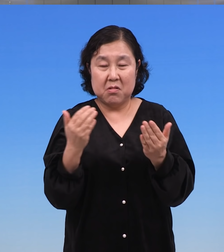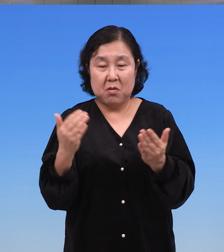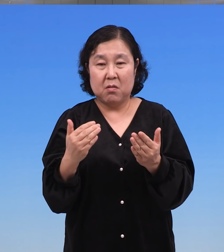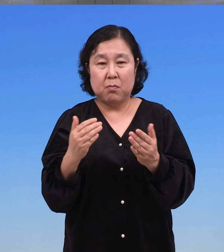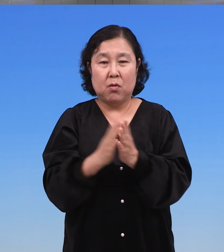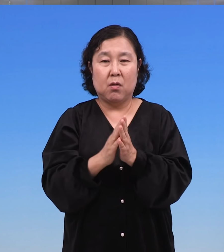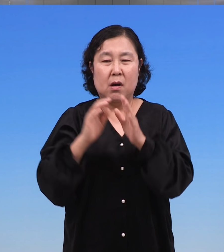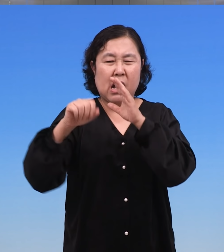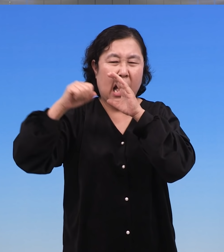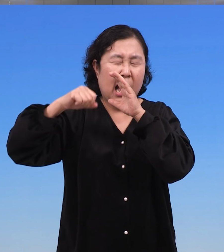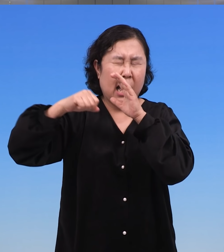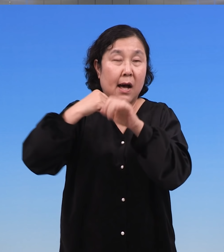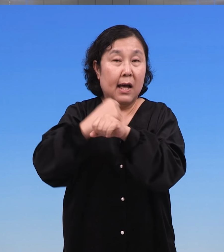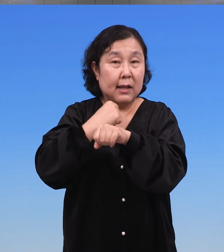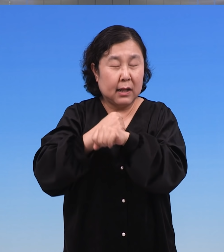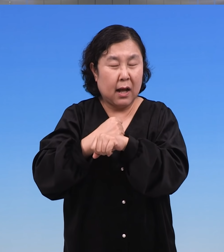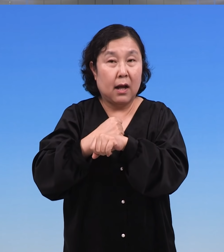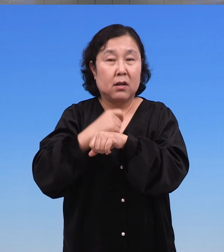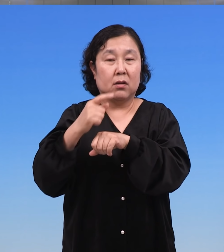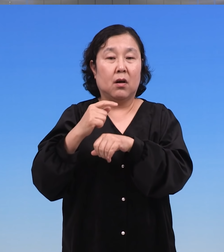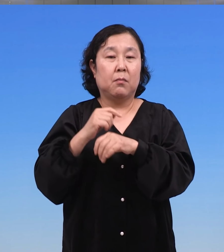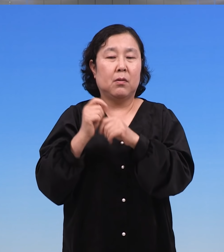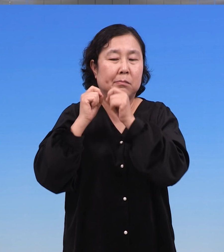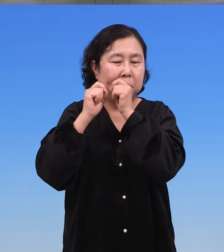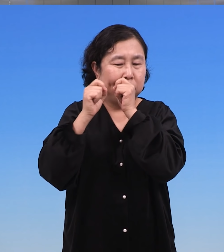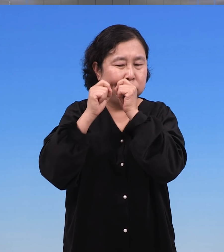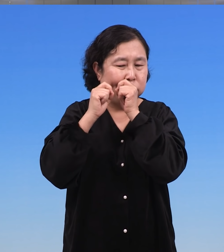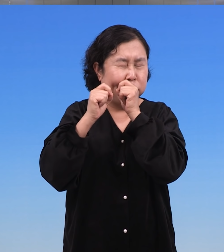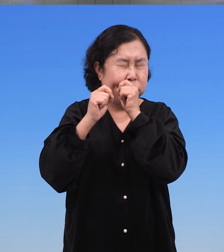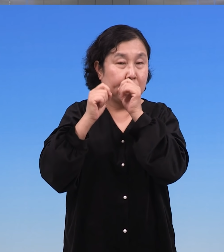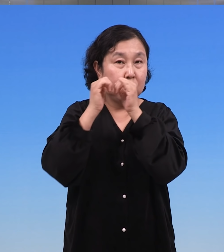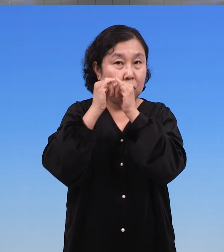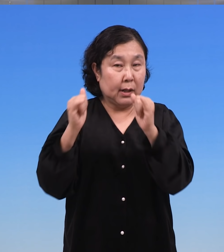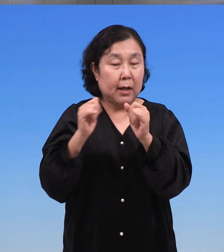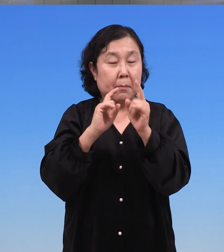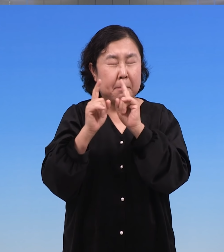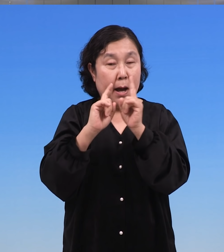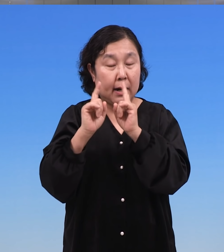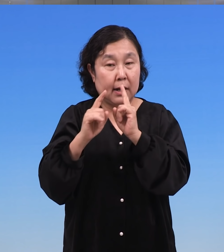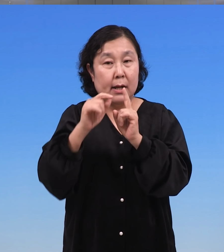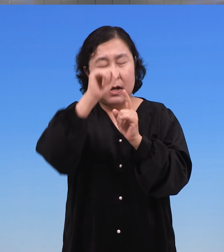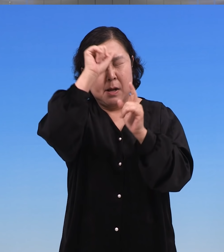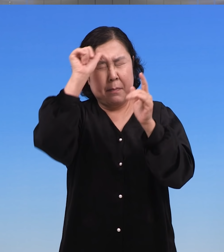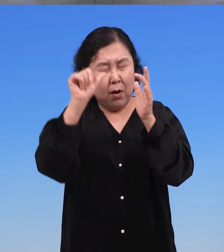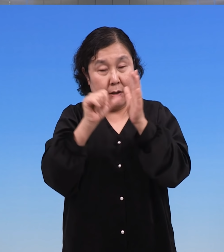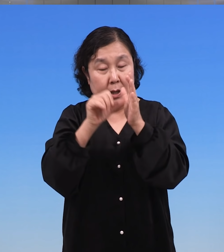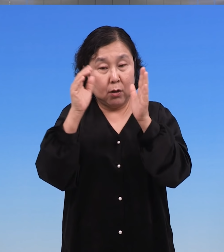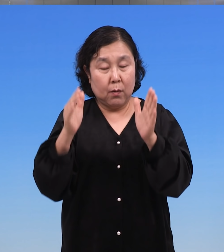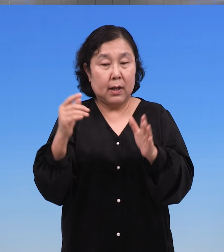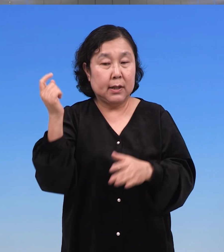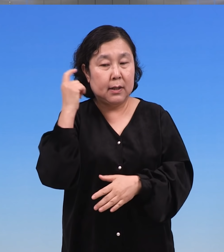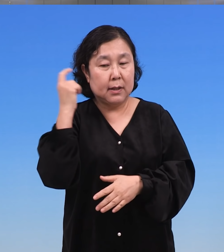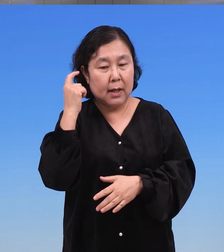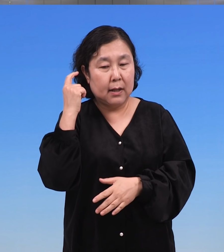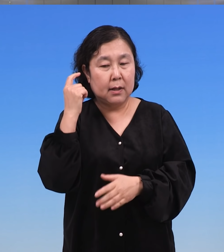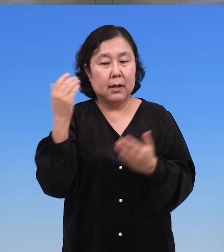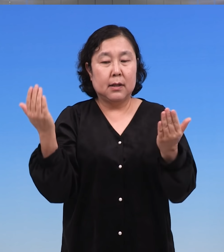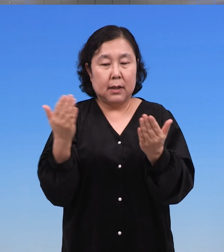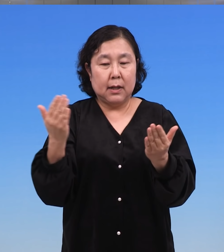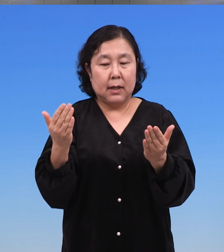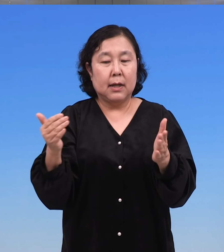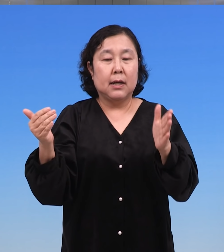않을 것 가지고 떠들고 다녔다고, 심지어는 저 사기꾼이라는 소리를 평생에 듣는 이런 일이 일어난다고